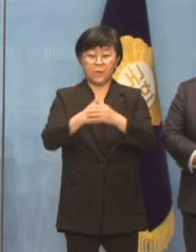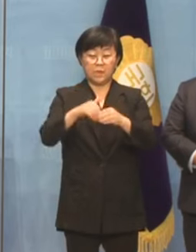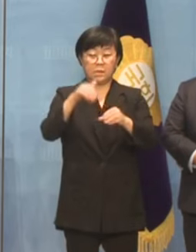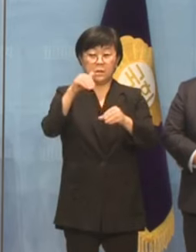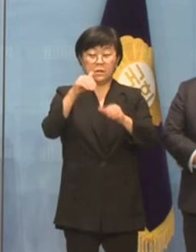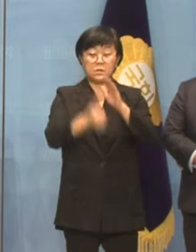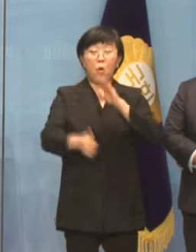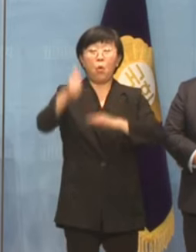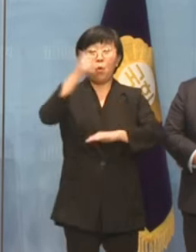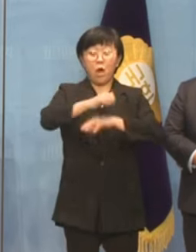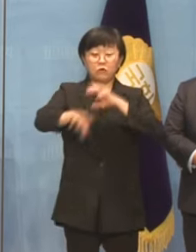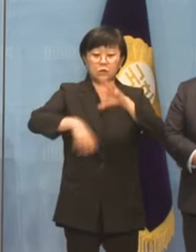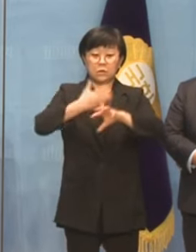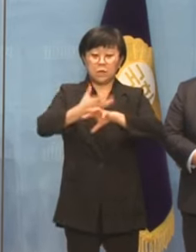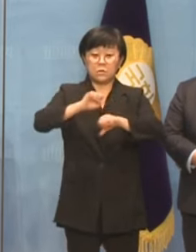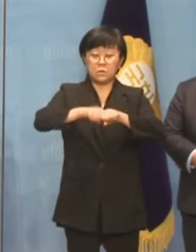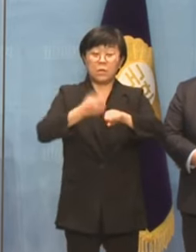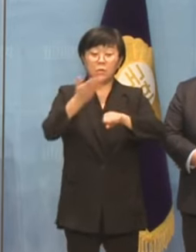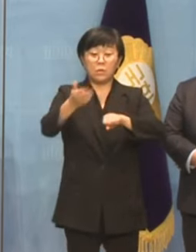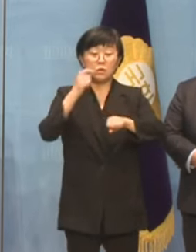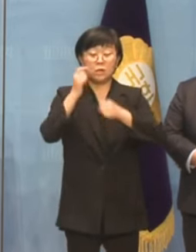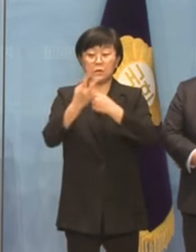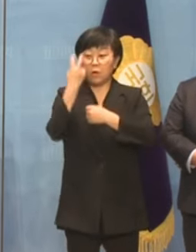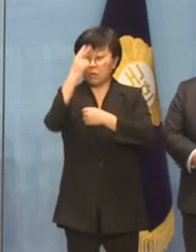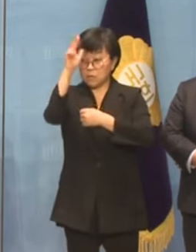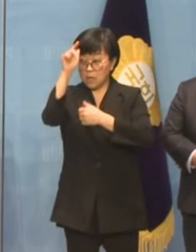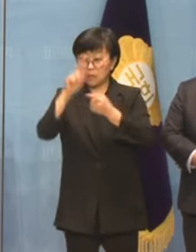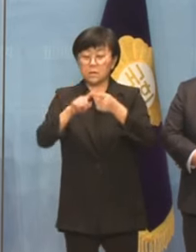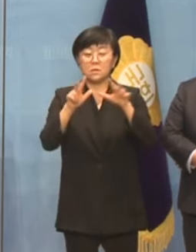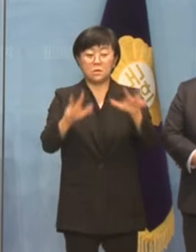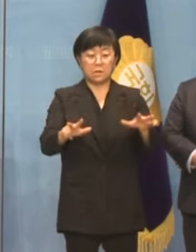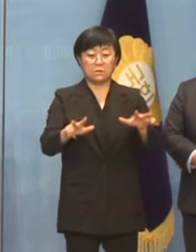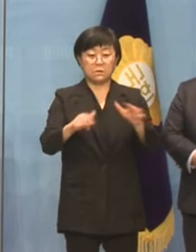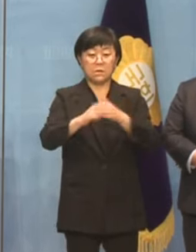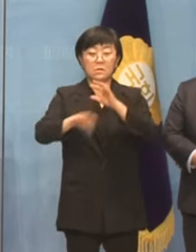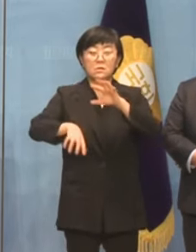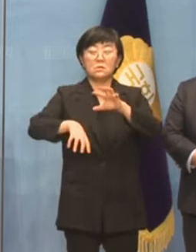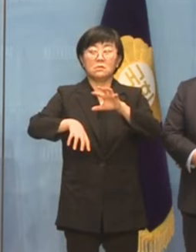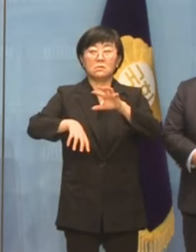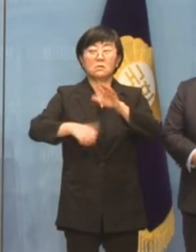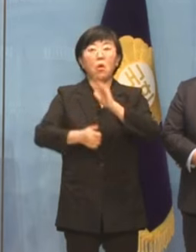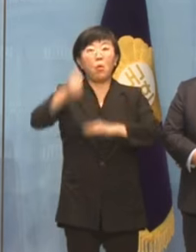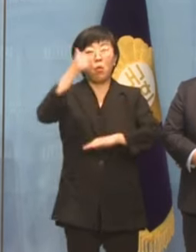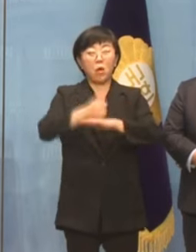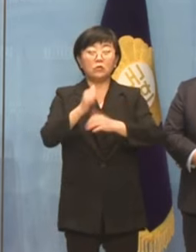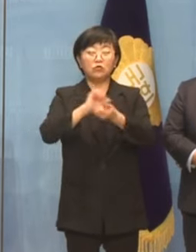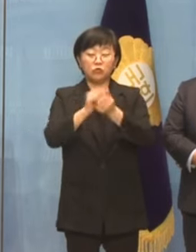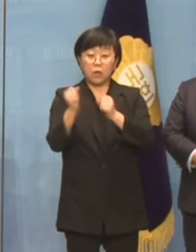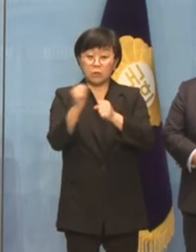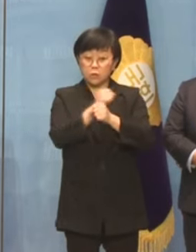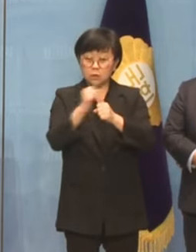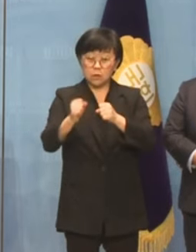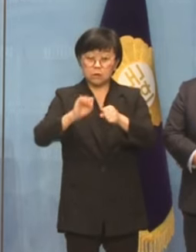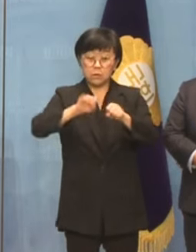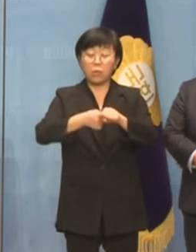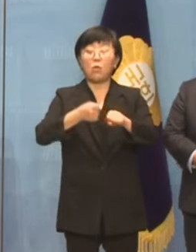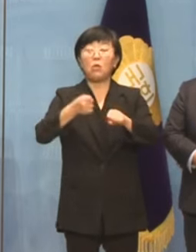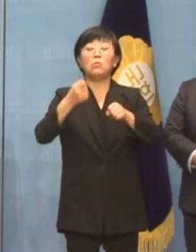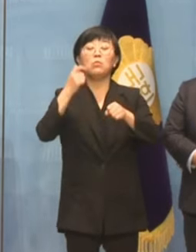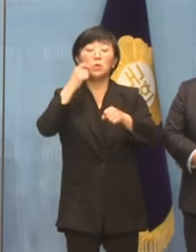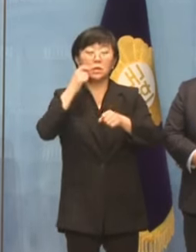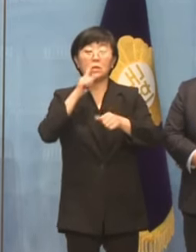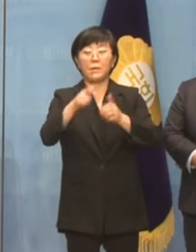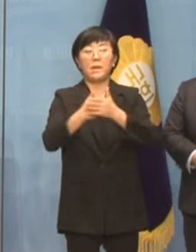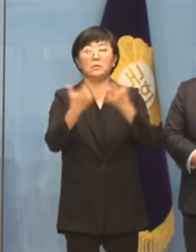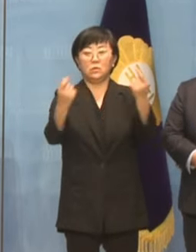성공한 쿠데타는 처벌할 수 없다고 외치던 검찰이 이제는 성공한 주가 조작은 처벌할 수 없겠다고